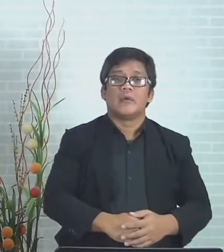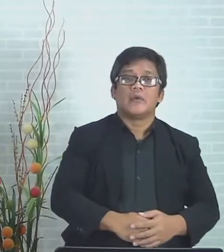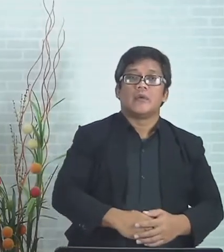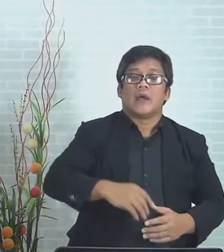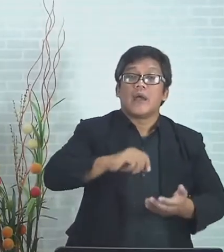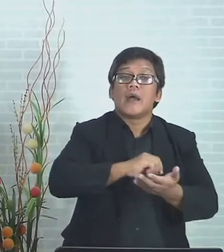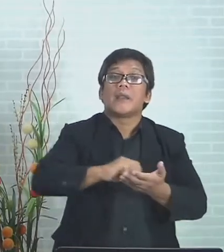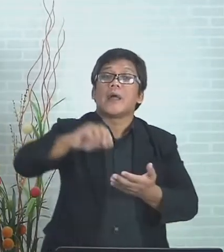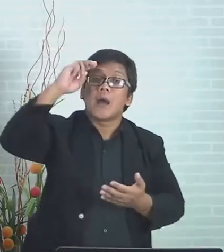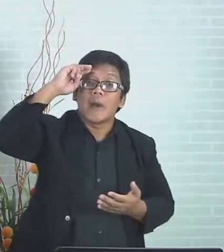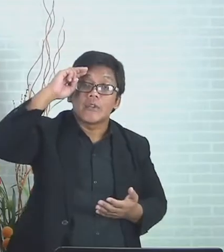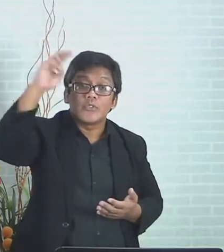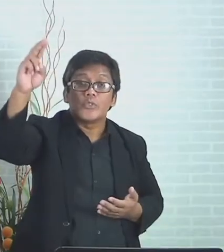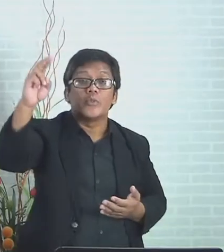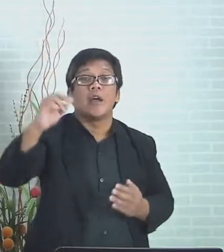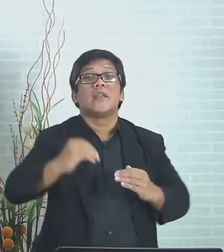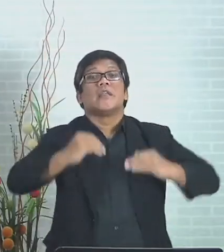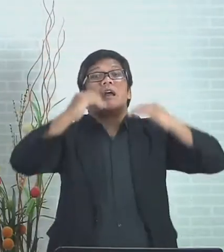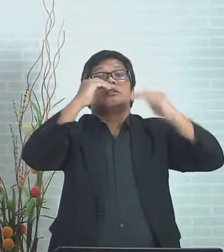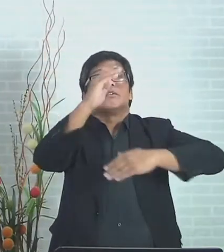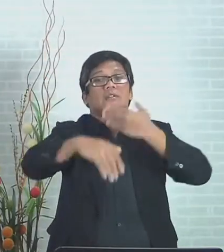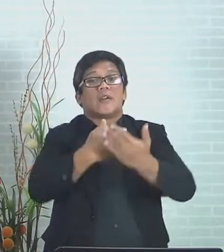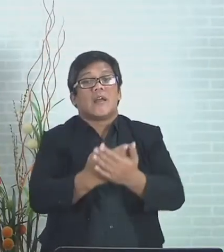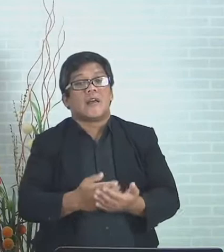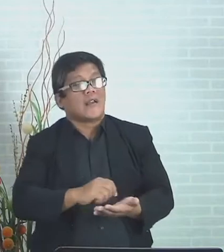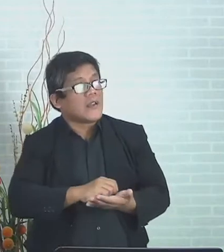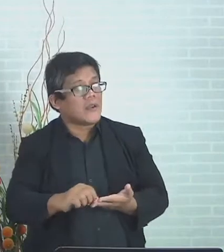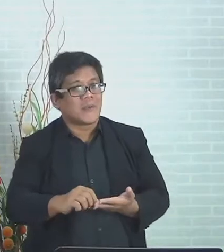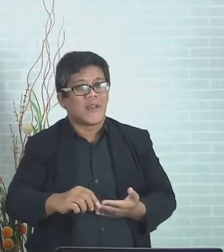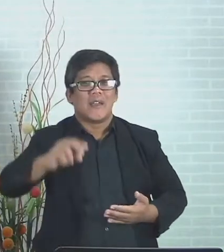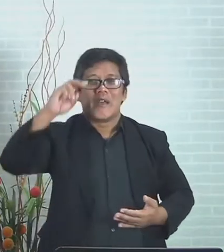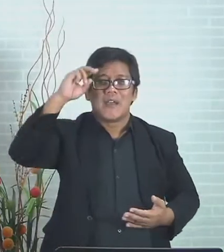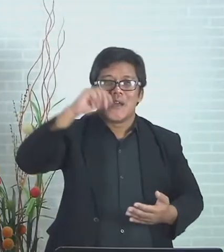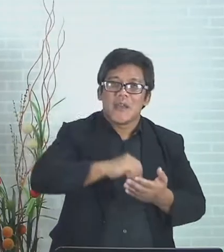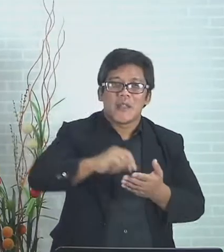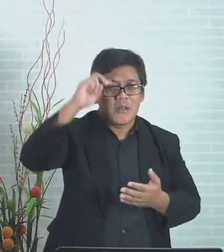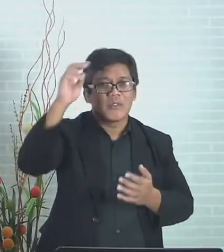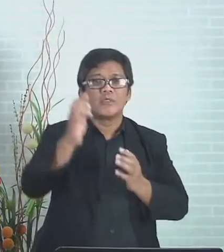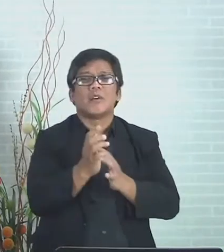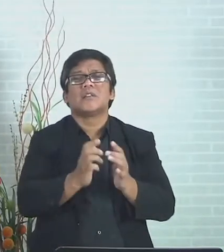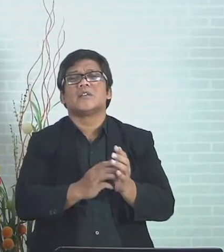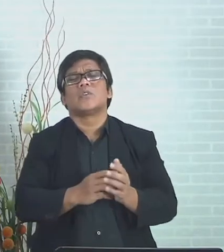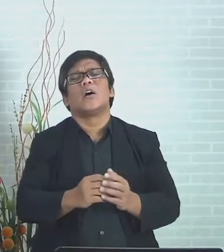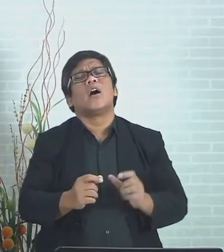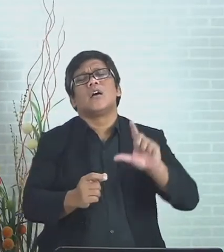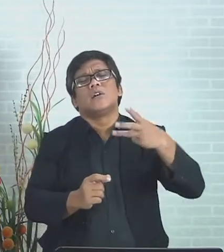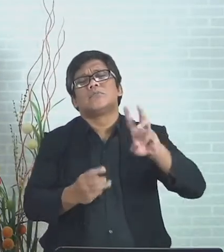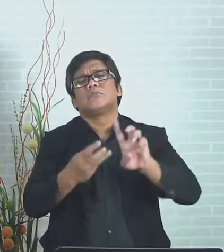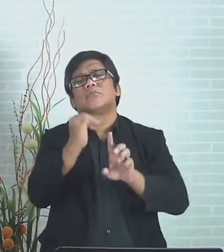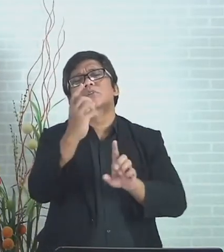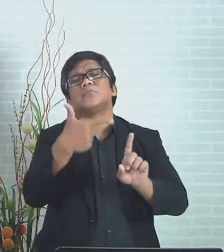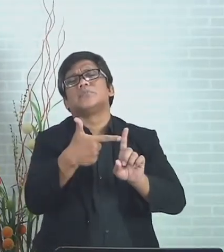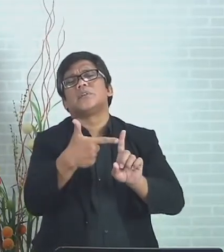nama Tuhan kita adalah nama di atas segala nama nama Tuhan Yesus adalah nama yang lebih daripada segalanya